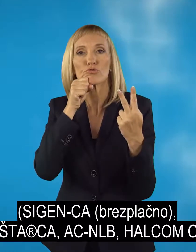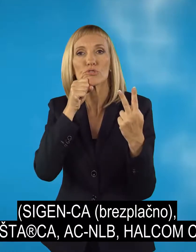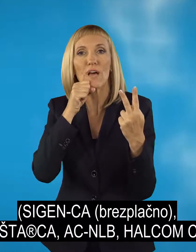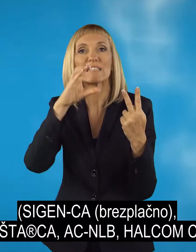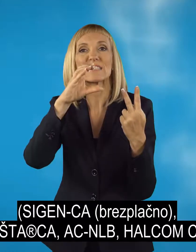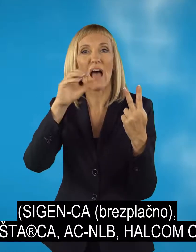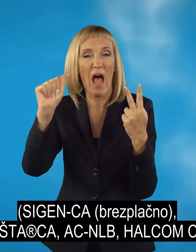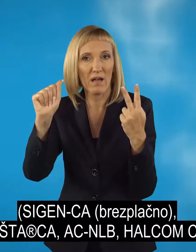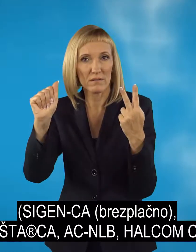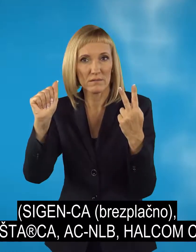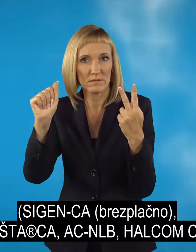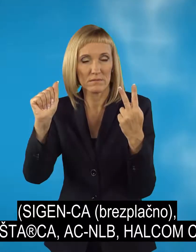Pošta CA,